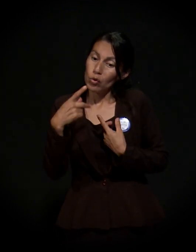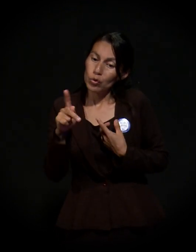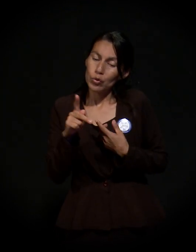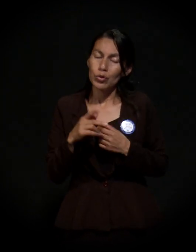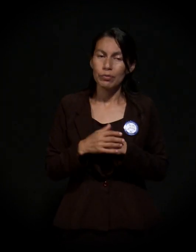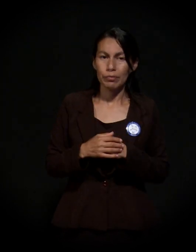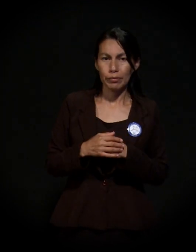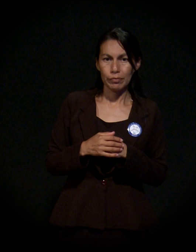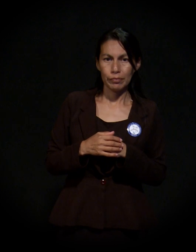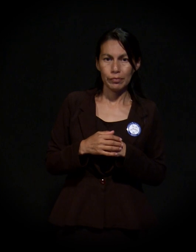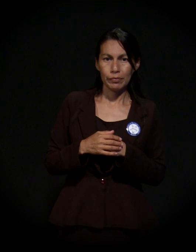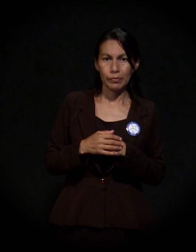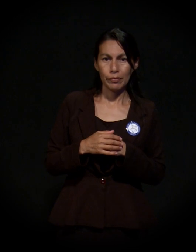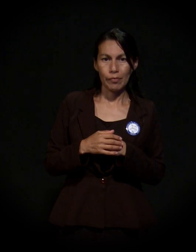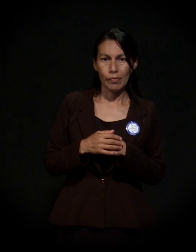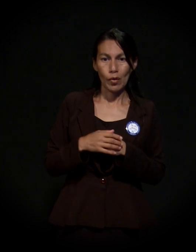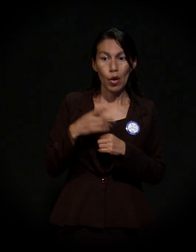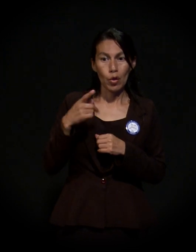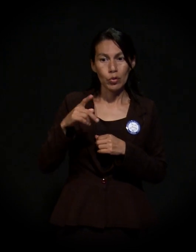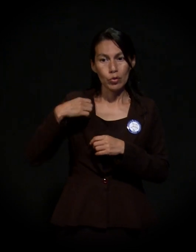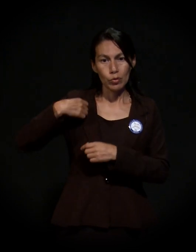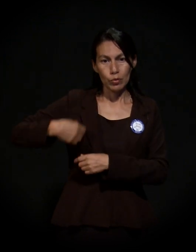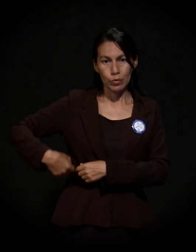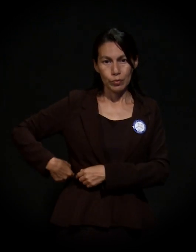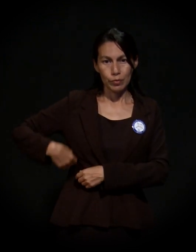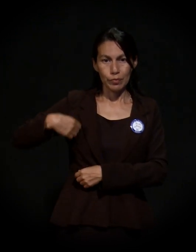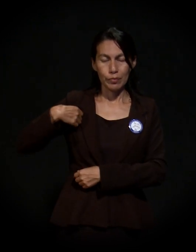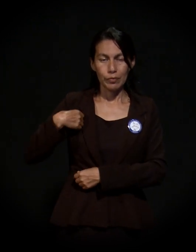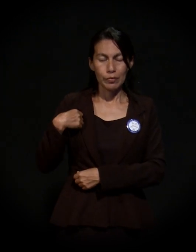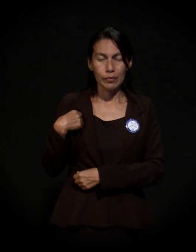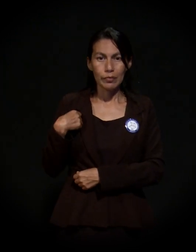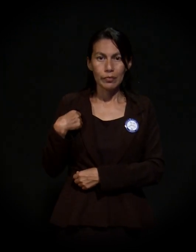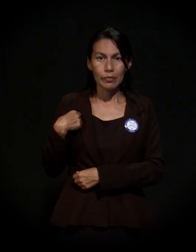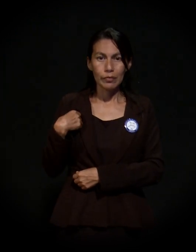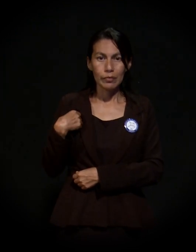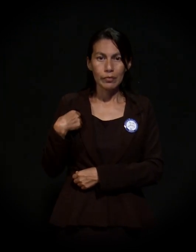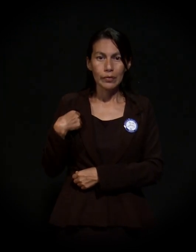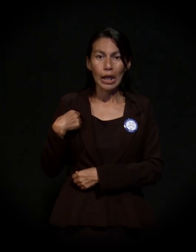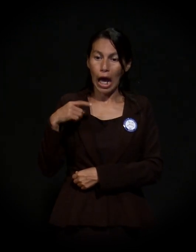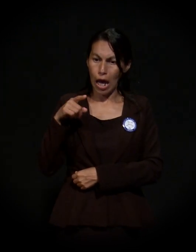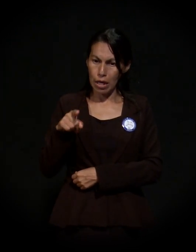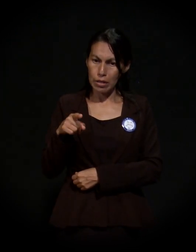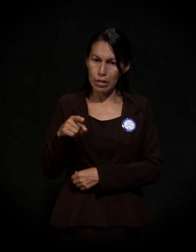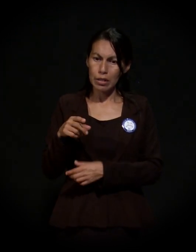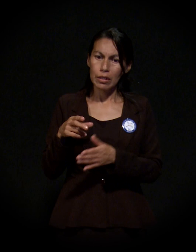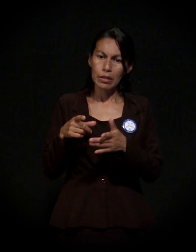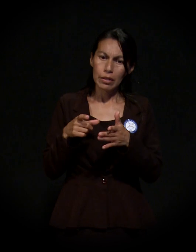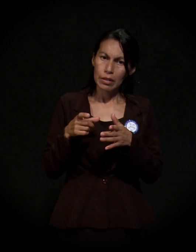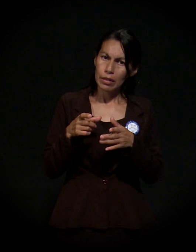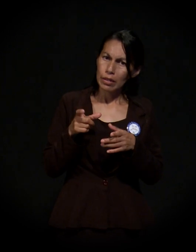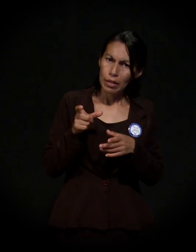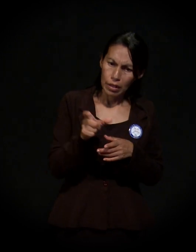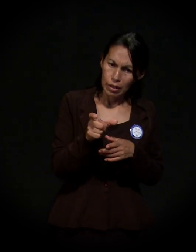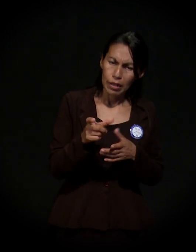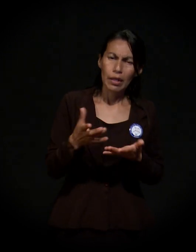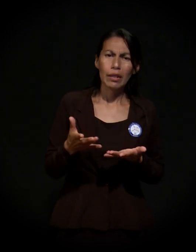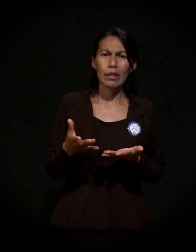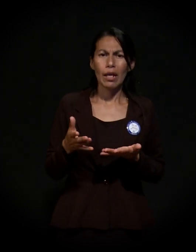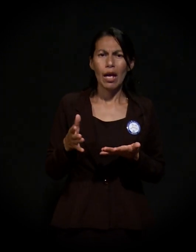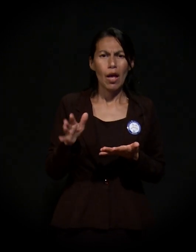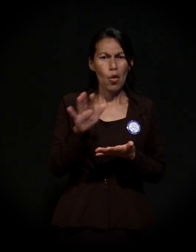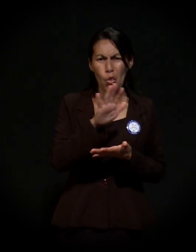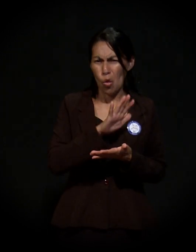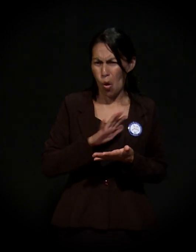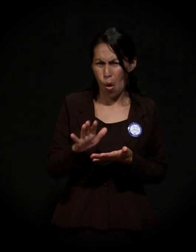suyo, dijo su cartera. Allí están las tarjetas, están